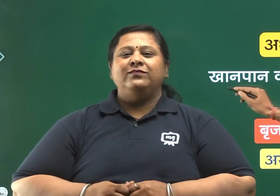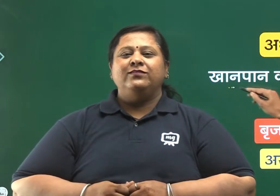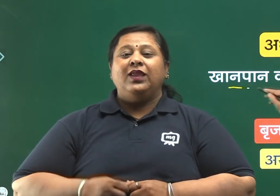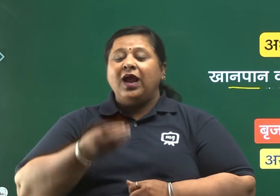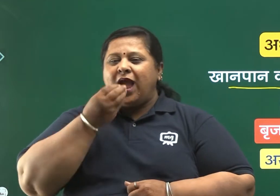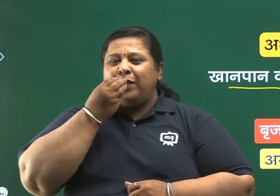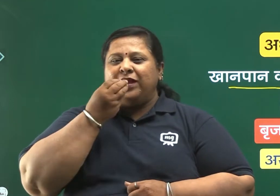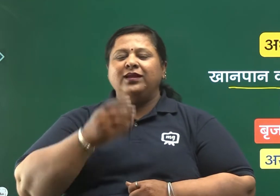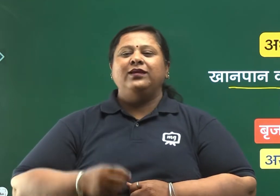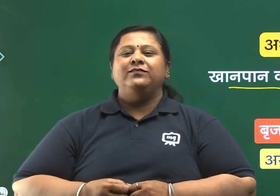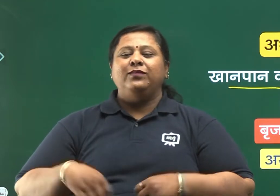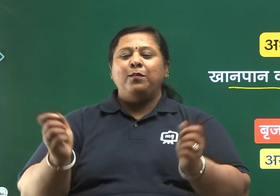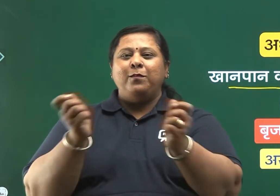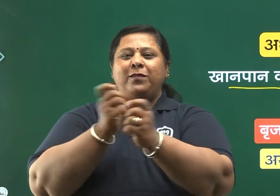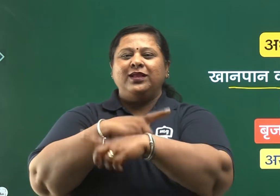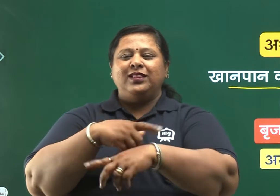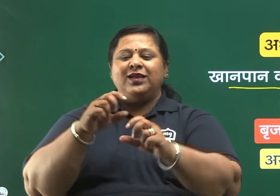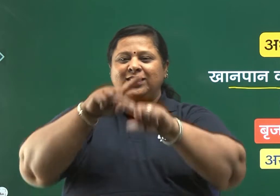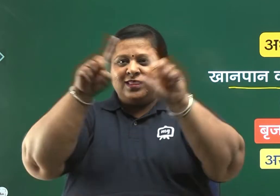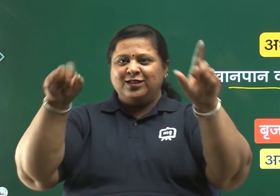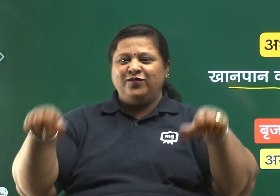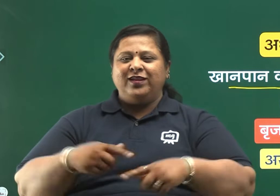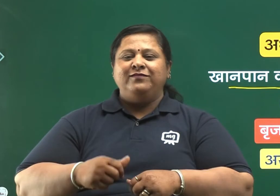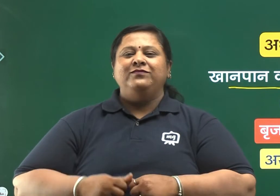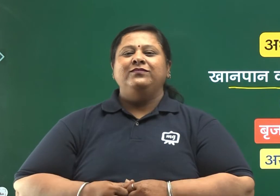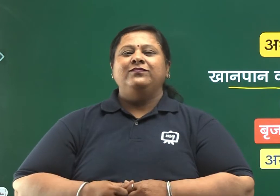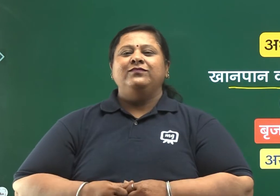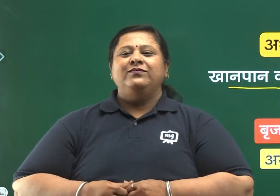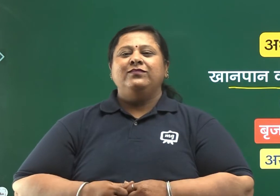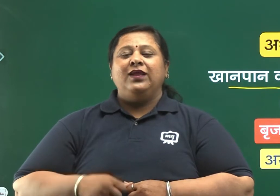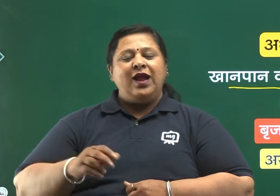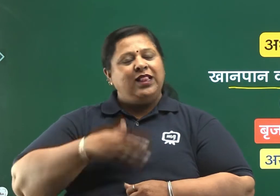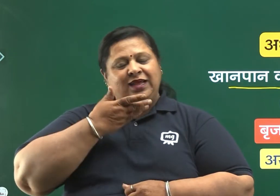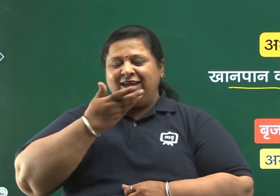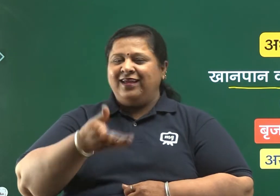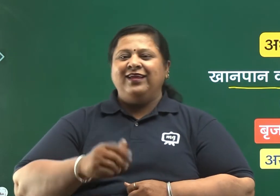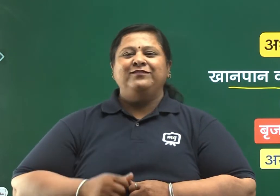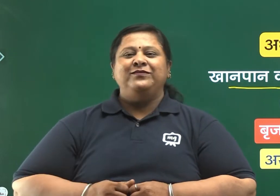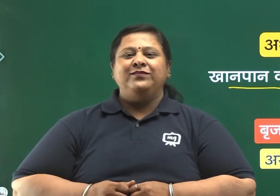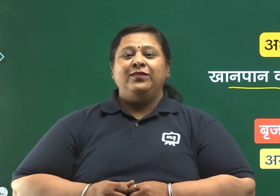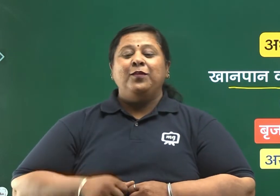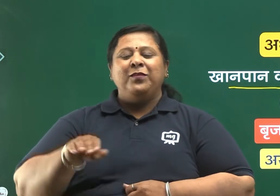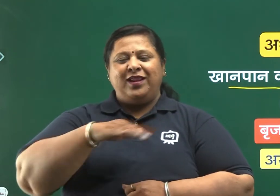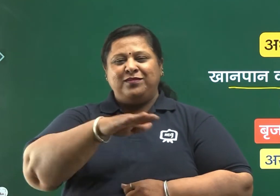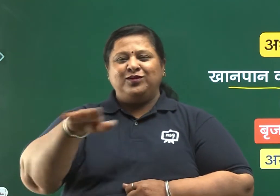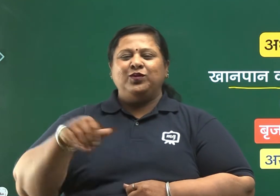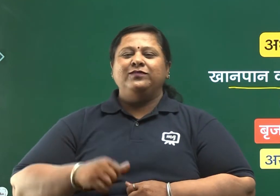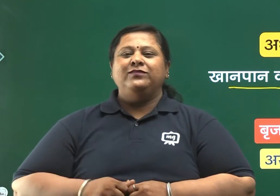खान पान की बदलती तस्वीर का अध्ययन करेंगे। प्यारे